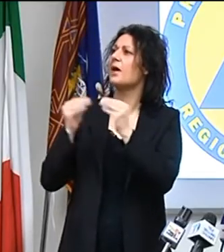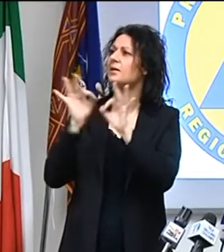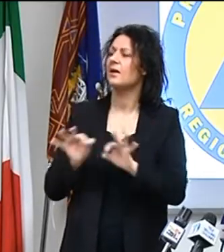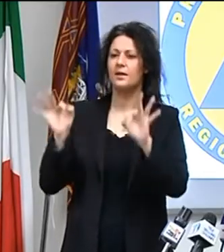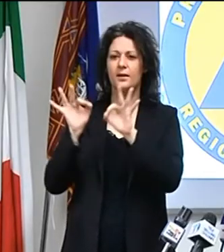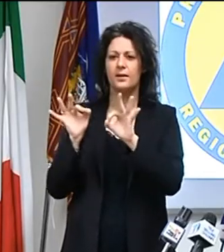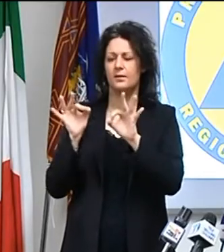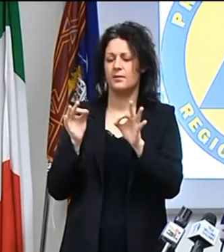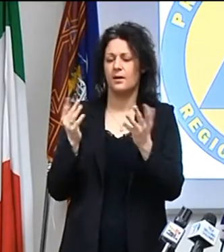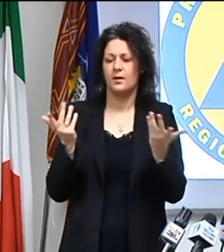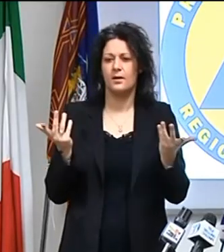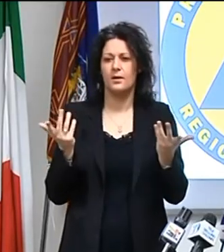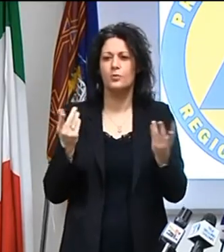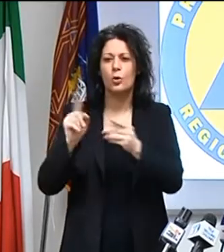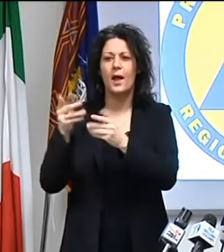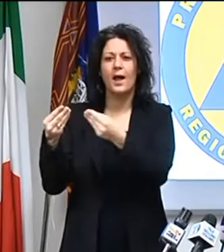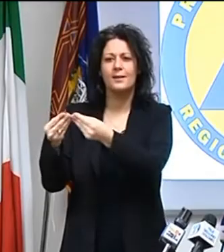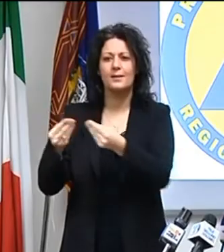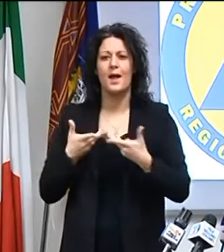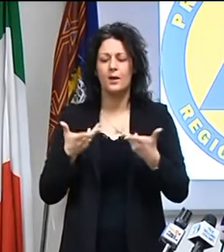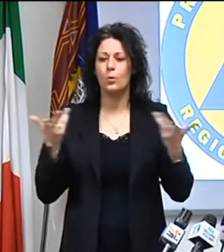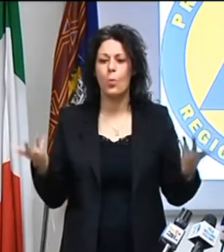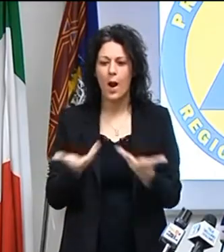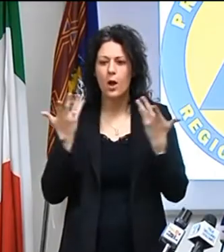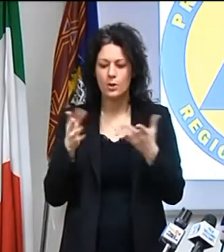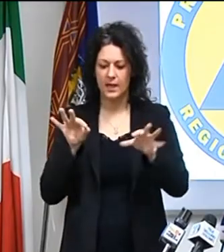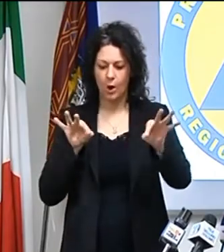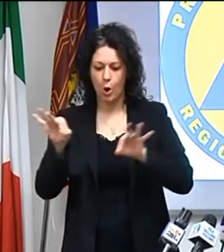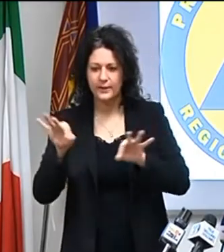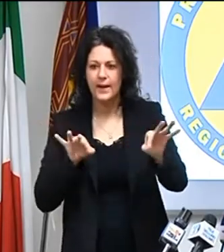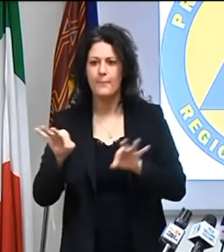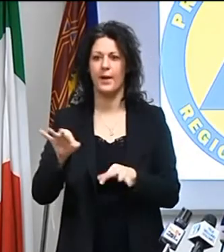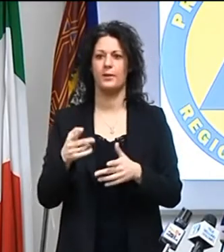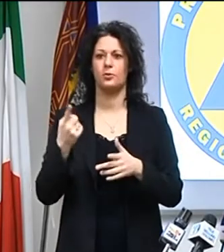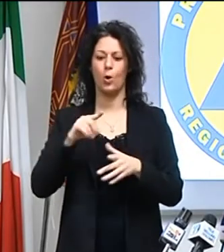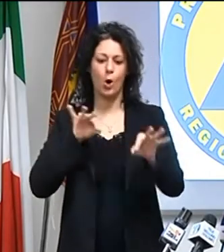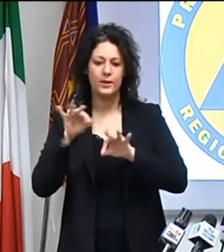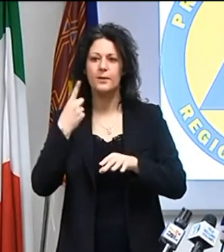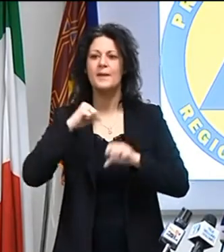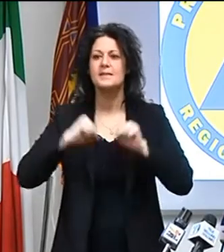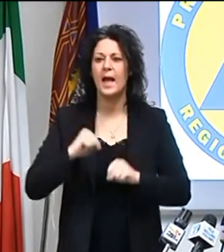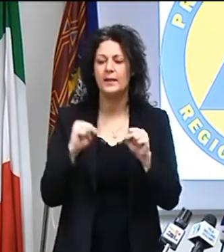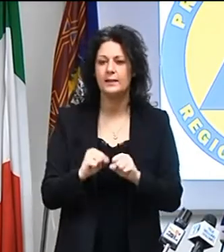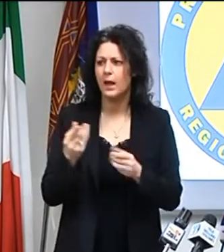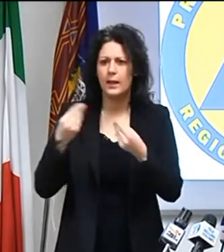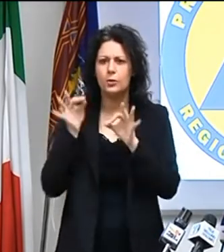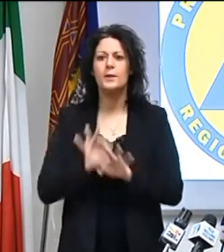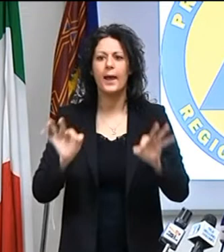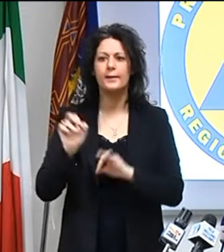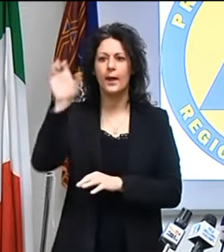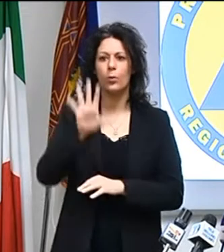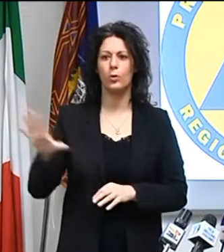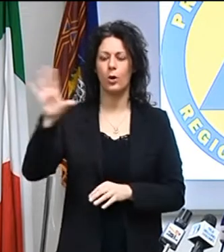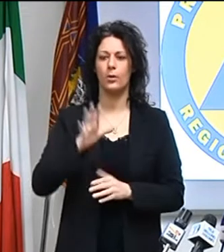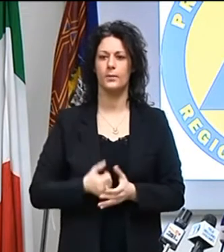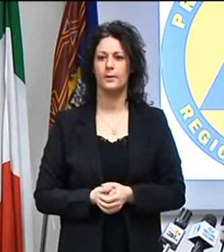scandalosa, cioè non ha dato un minimo di regia e di coordinamento sanitario. Addirittura sembrava quasi di